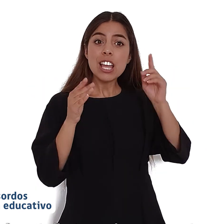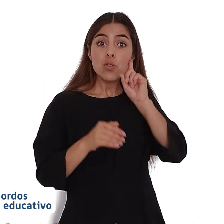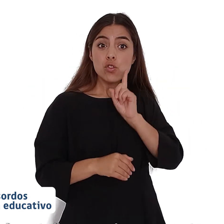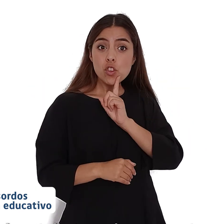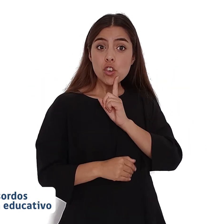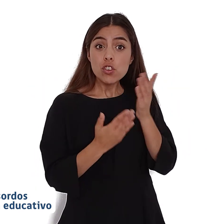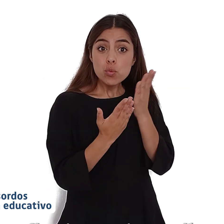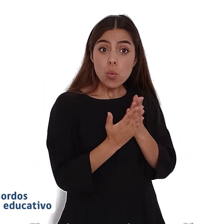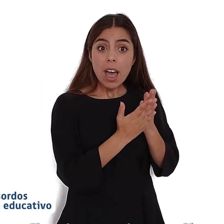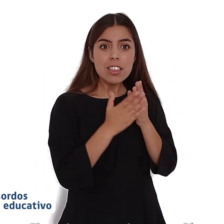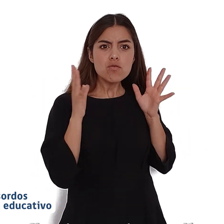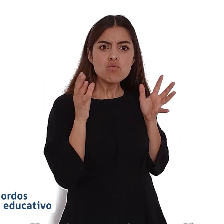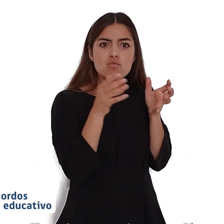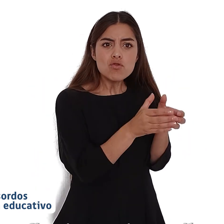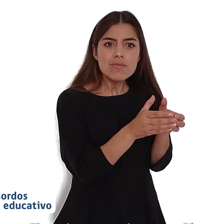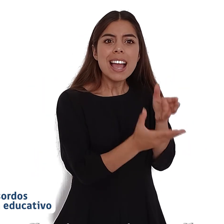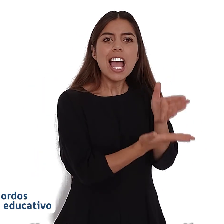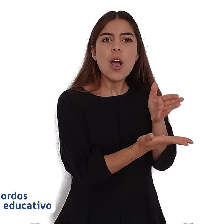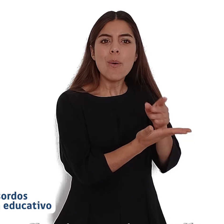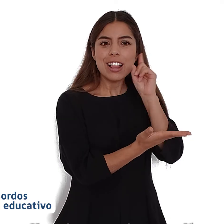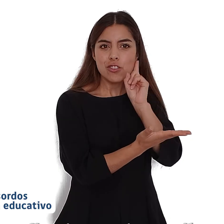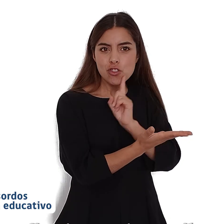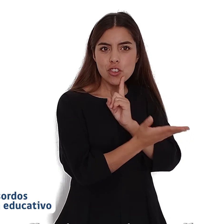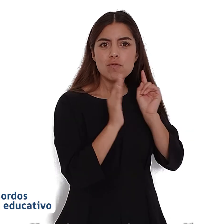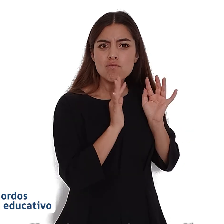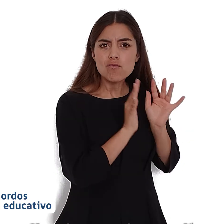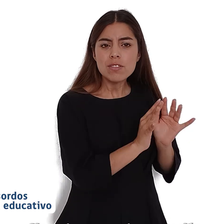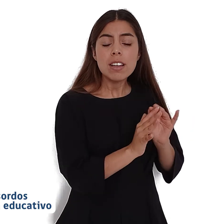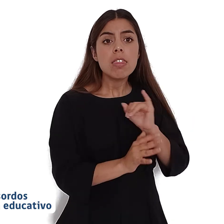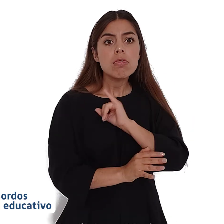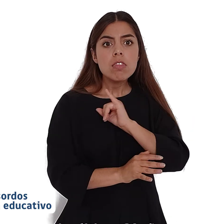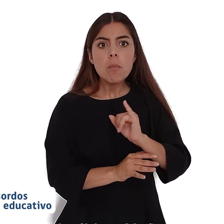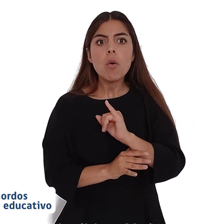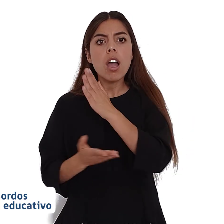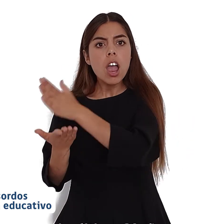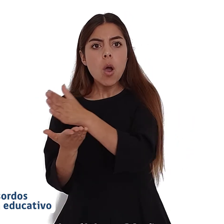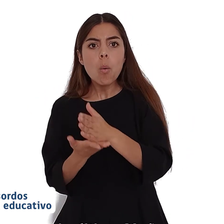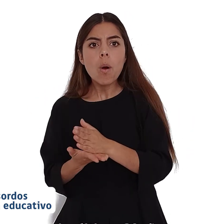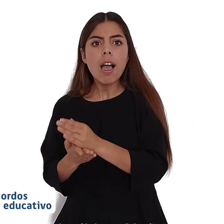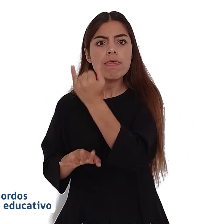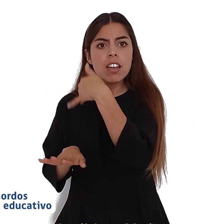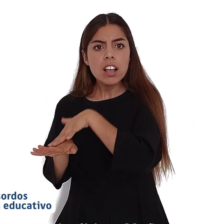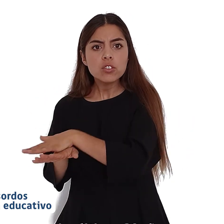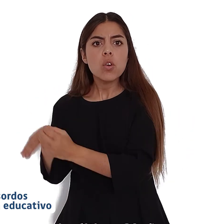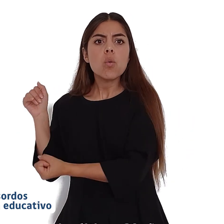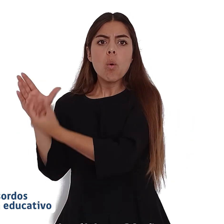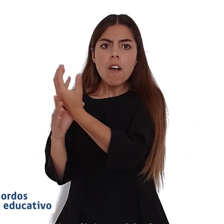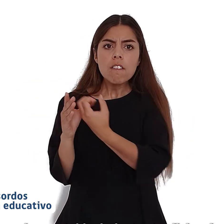de sordos. Sin embargo, con la promoción de la integración y luego de la inclusión, los últimos 30 años las familias han llevado a sus hijos sordos